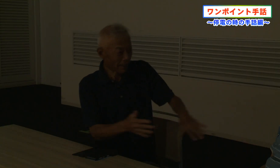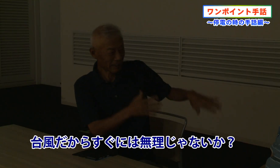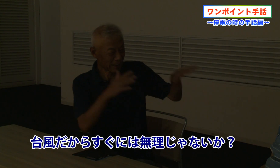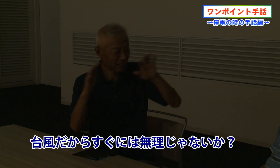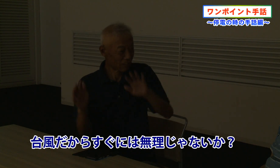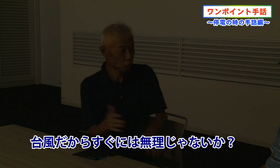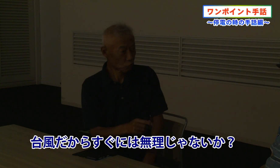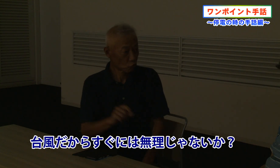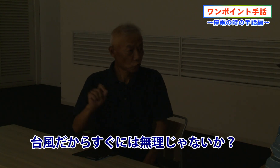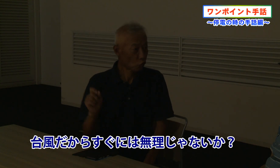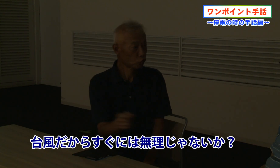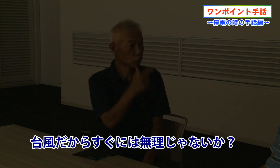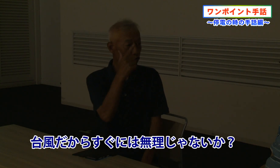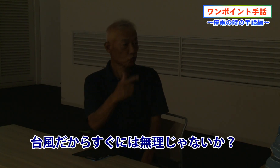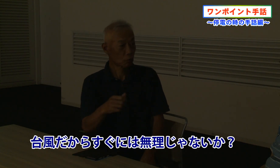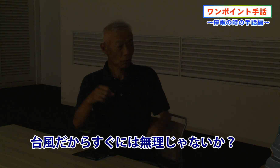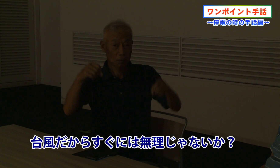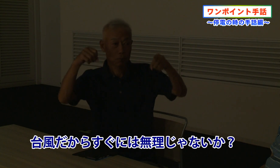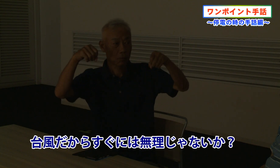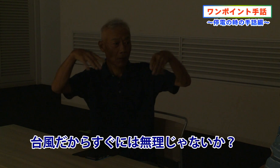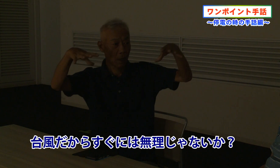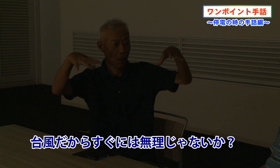台風だからすぐには無理じゃないか。